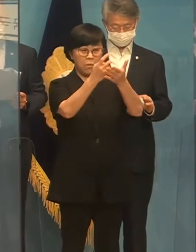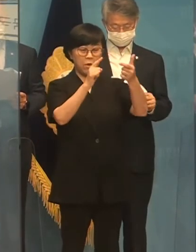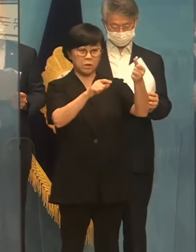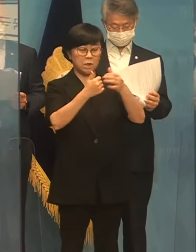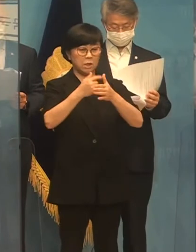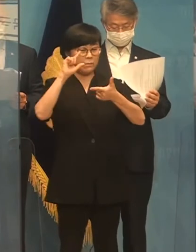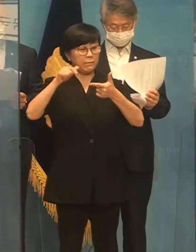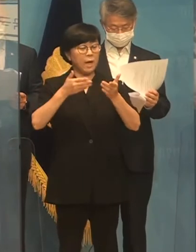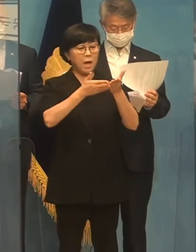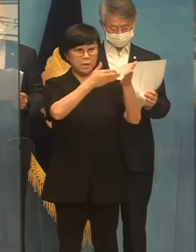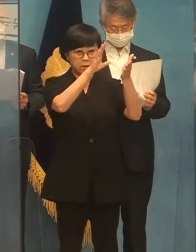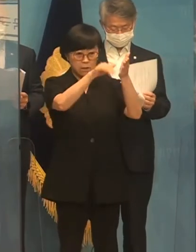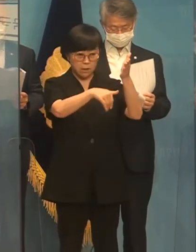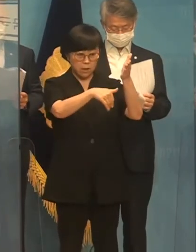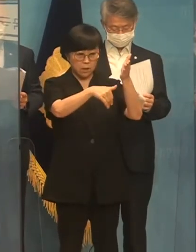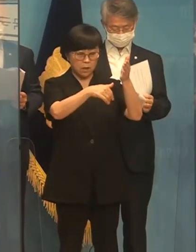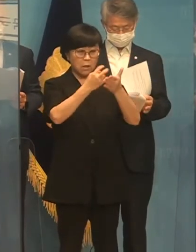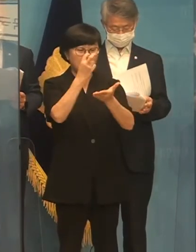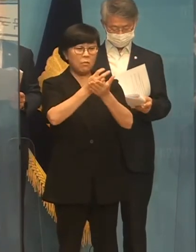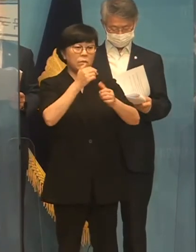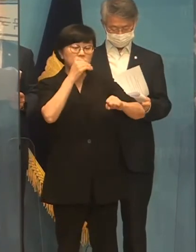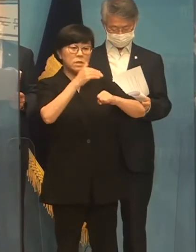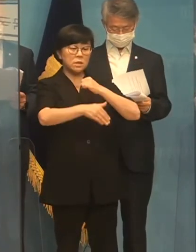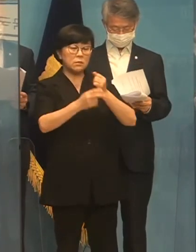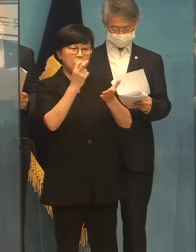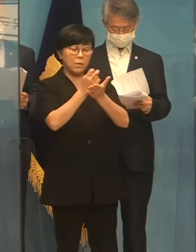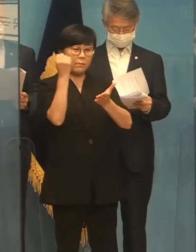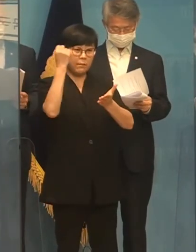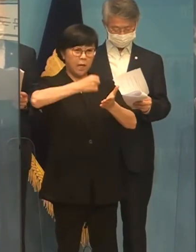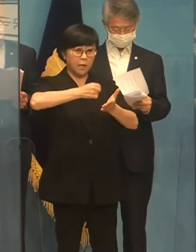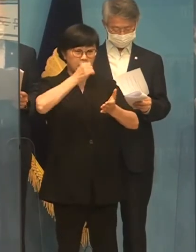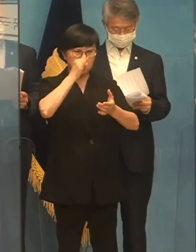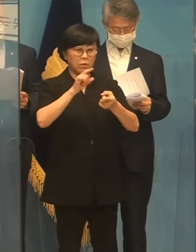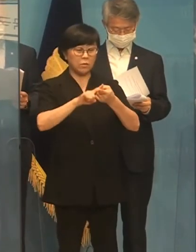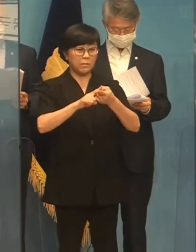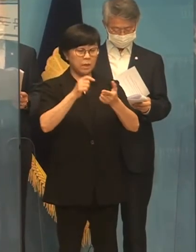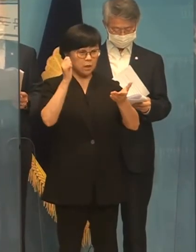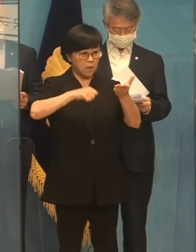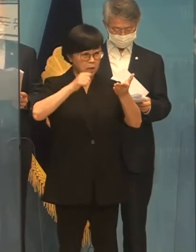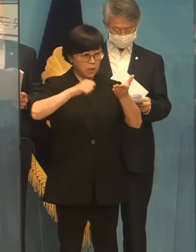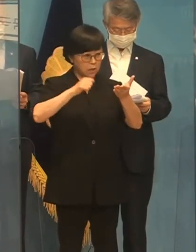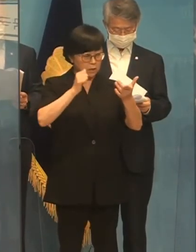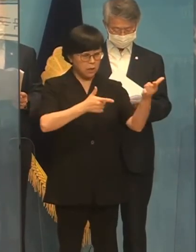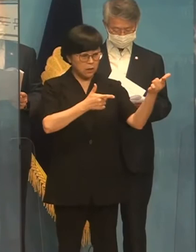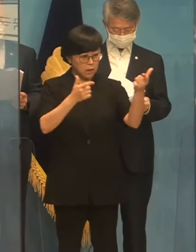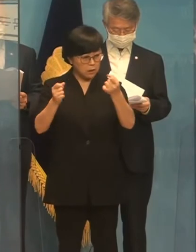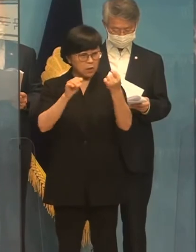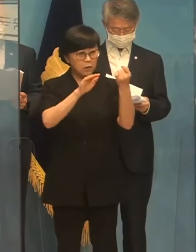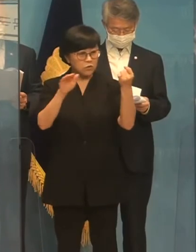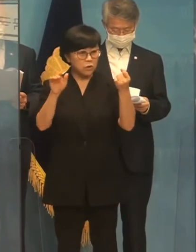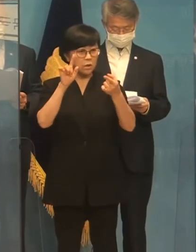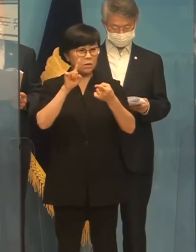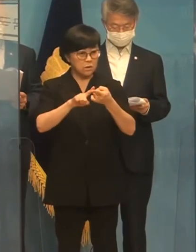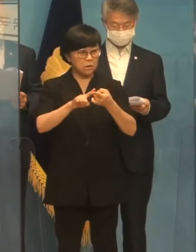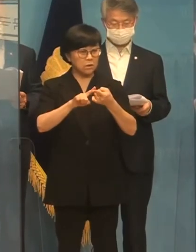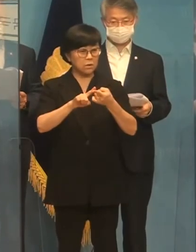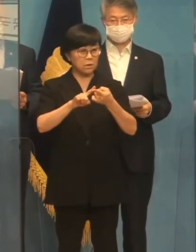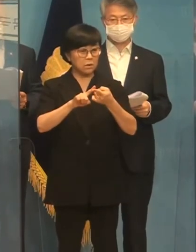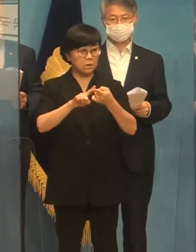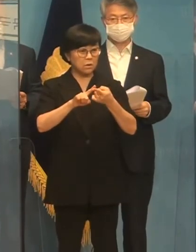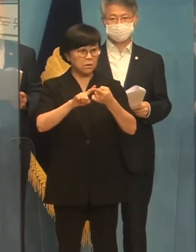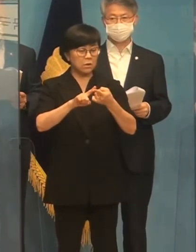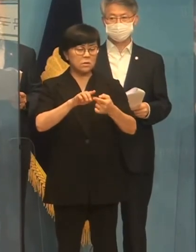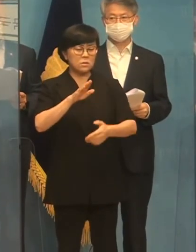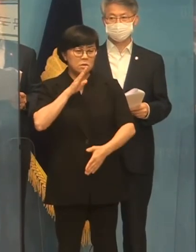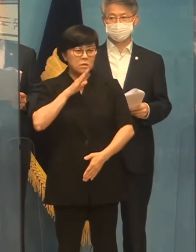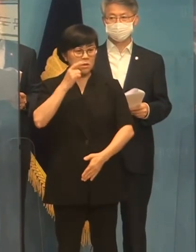상고 이유로서 최종 법칙 위배를 판단함에 있어 과연 일관된 기준을 가지고 있는지에 대해서도